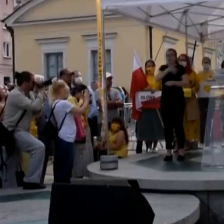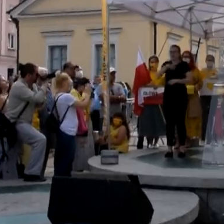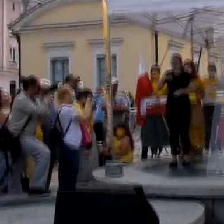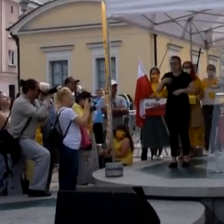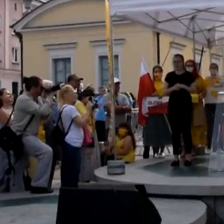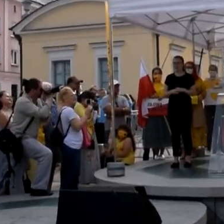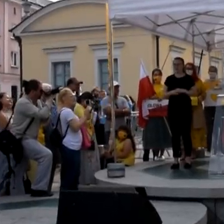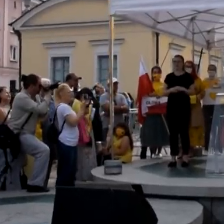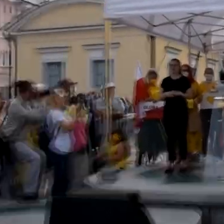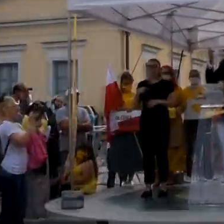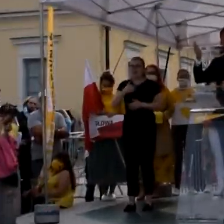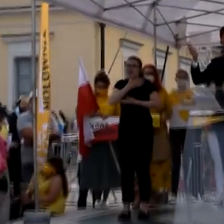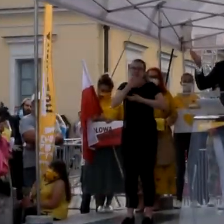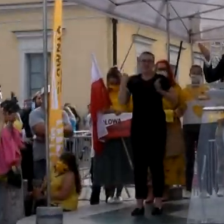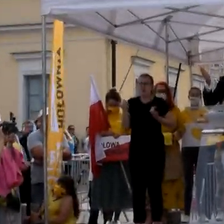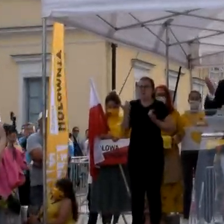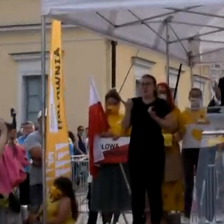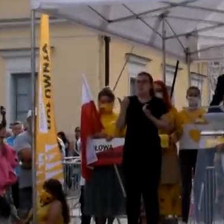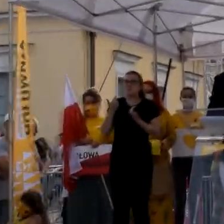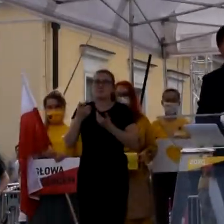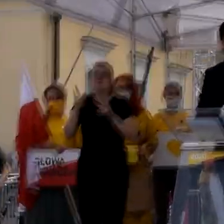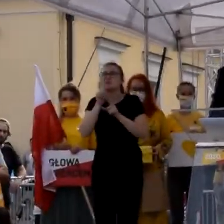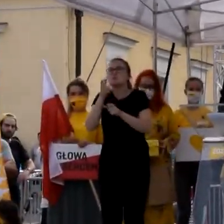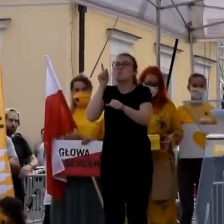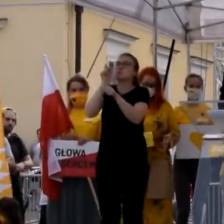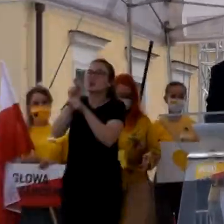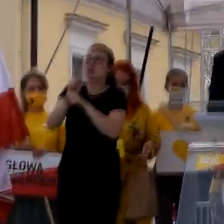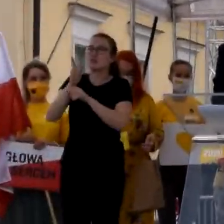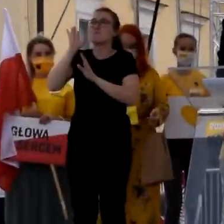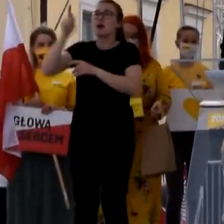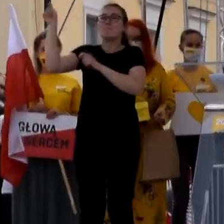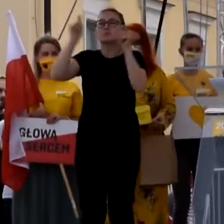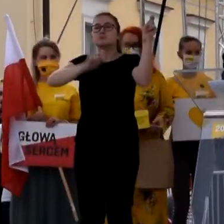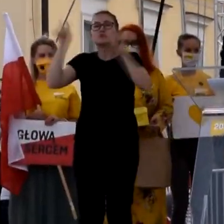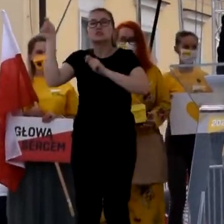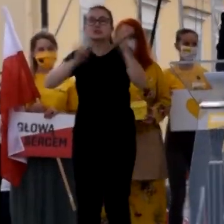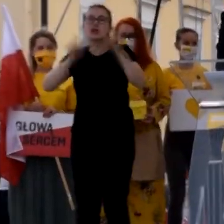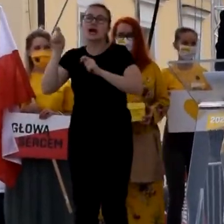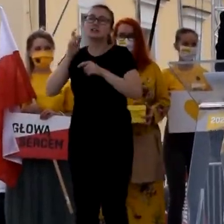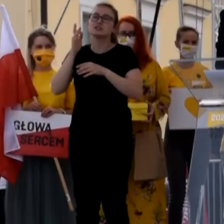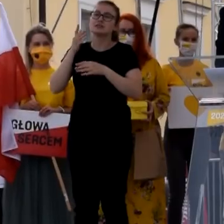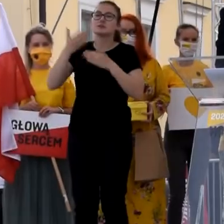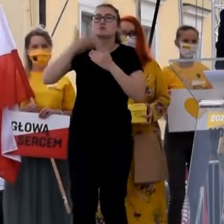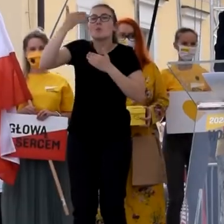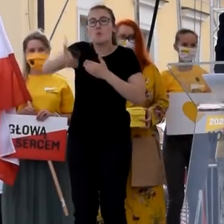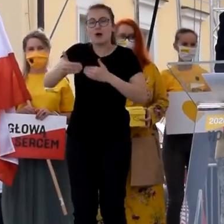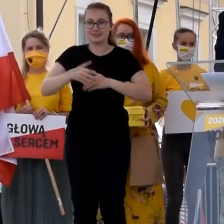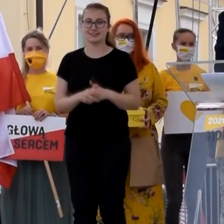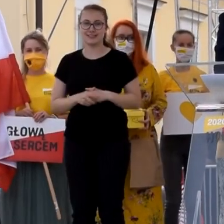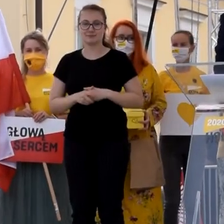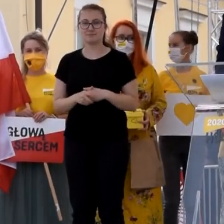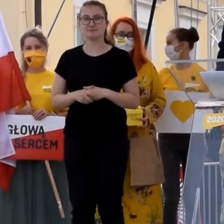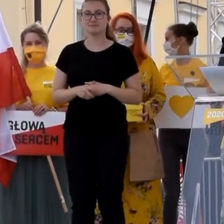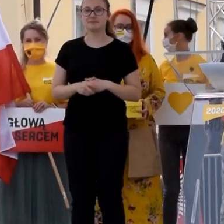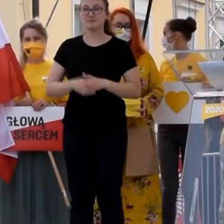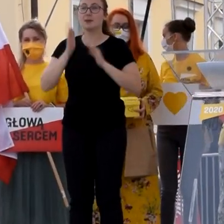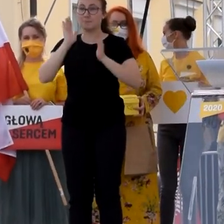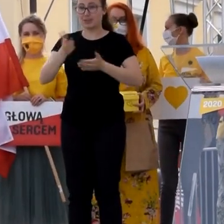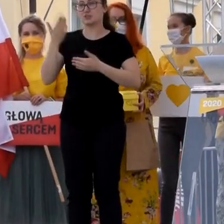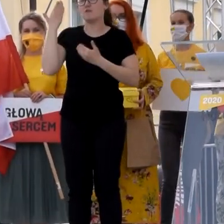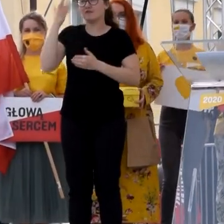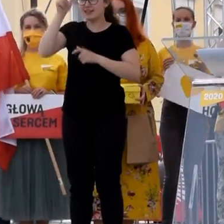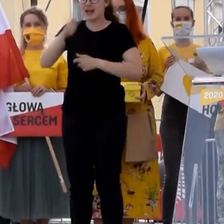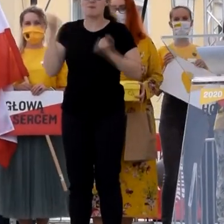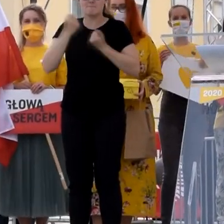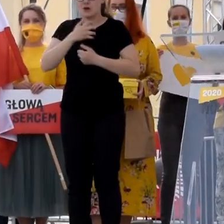przeciwko temu, żeby zaglądali tu przyjezdni tacy jak ten, który za chwilę się też tutaj pojawi. Powitamy ich na pewno